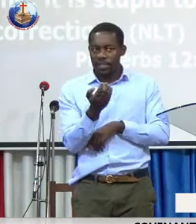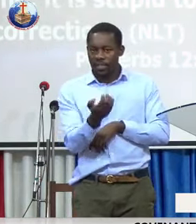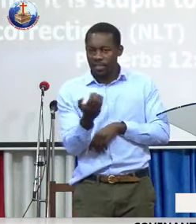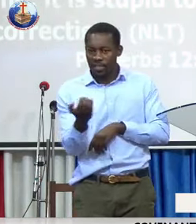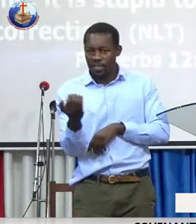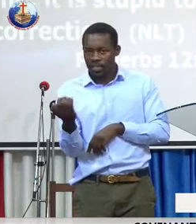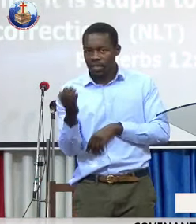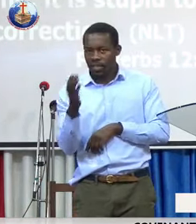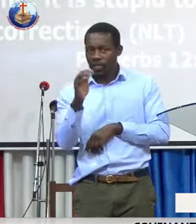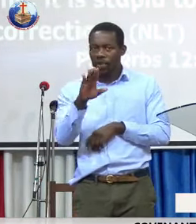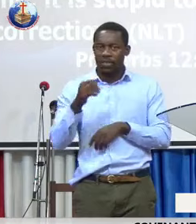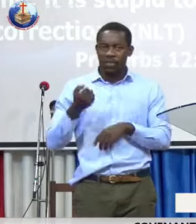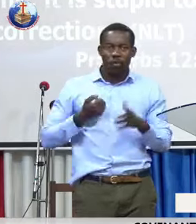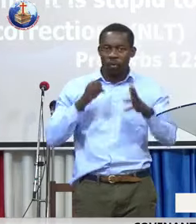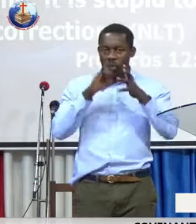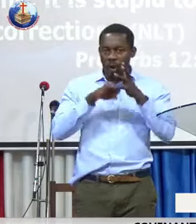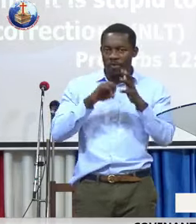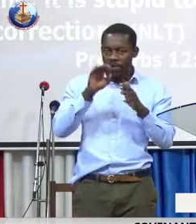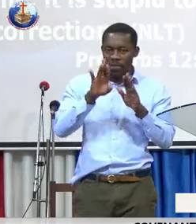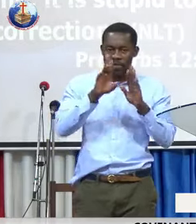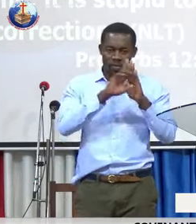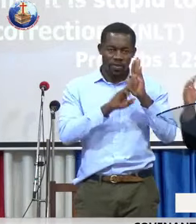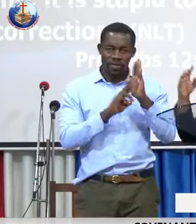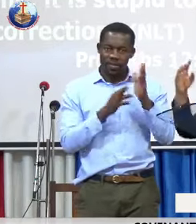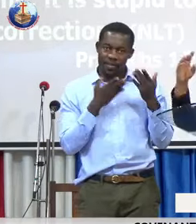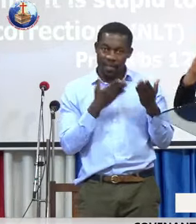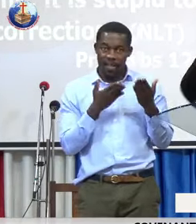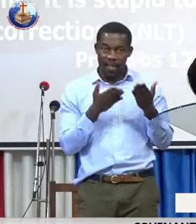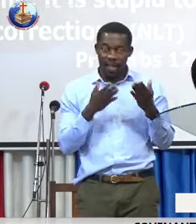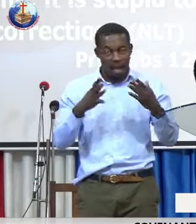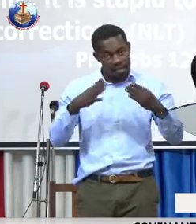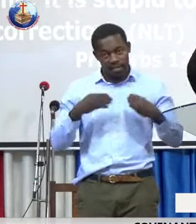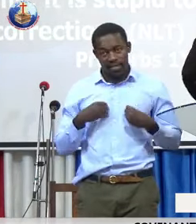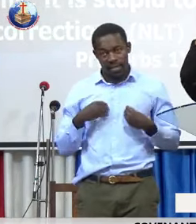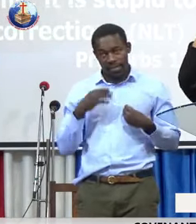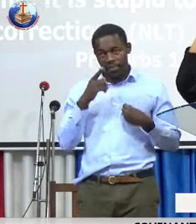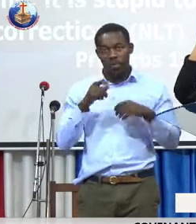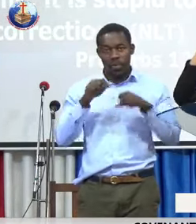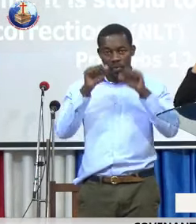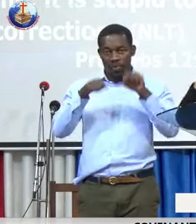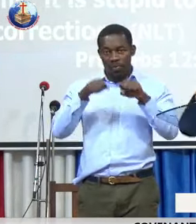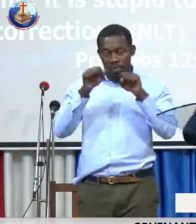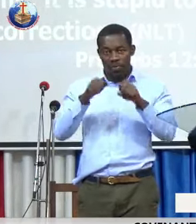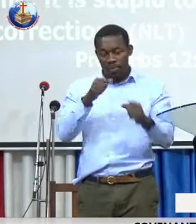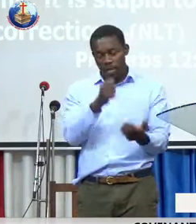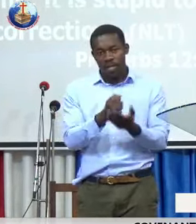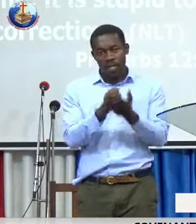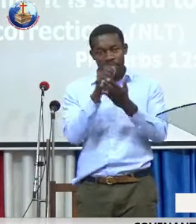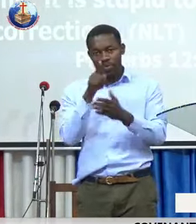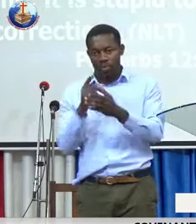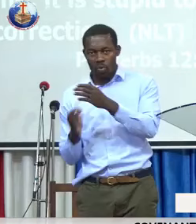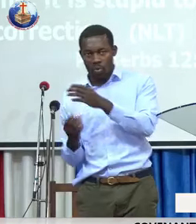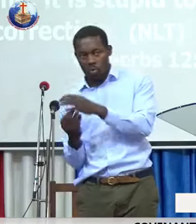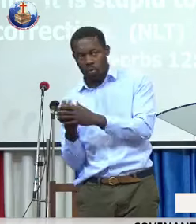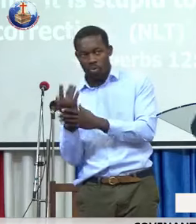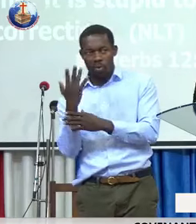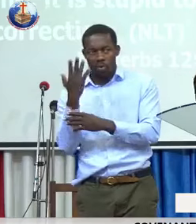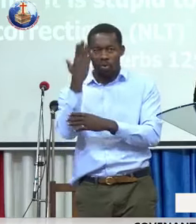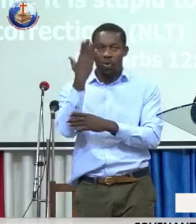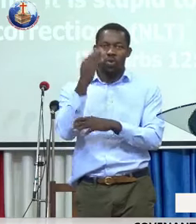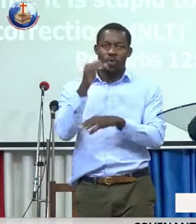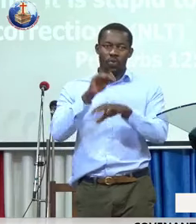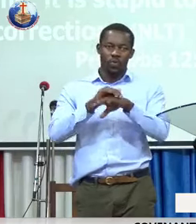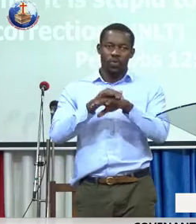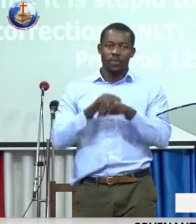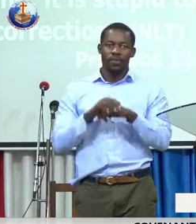Wao tu ndio wamekubaliwa kisheria kufanya hivyo. Apart from your spiritual authorities. Kando na mamlaka yako ya kiroho. And the